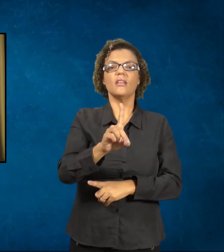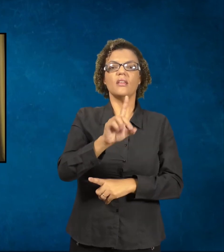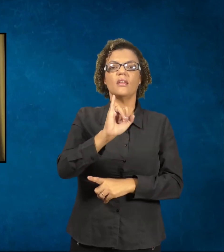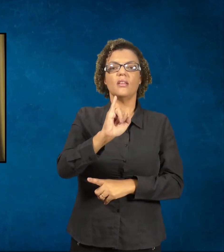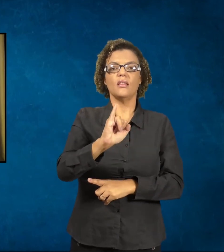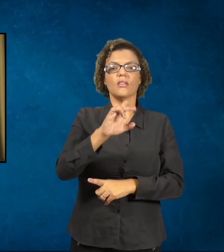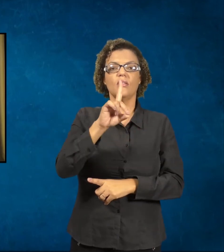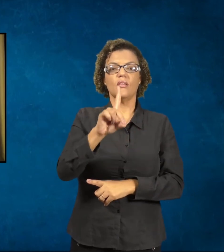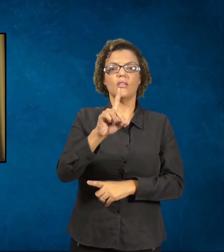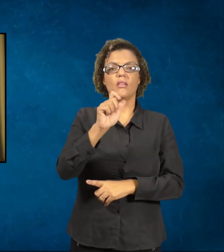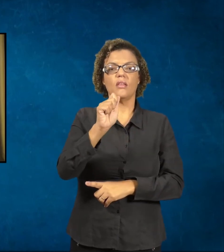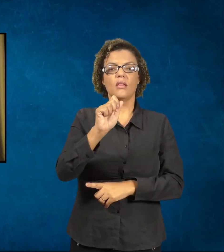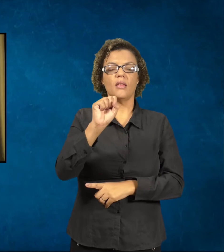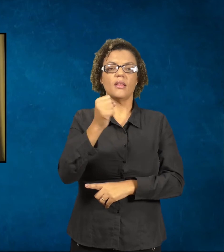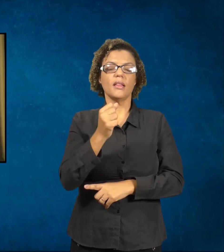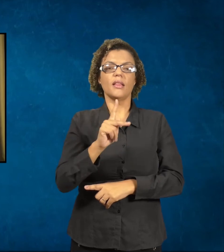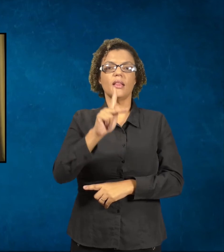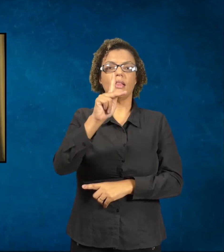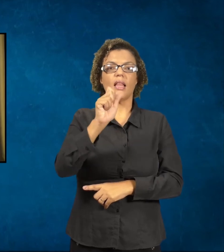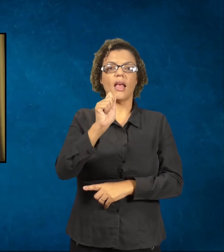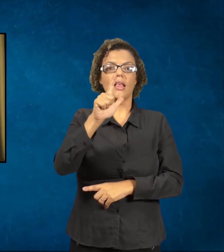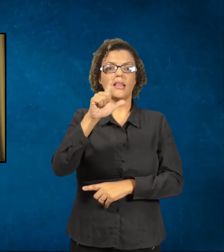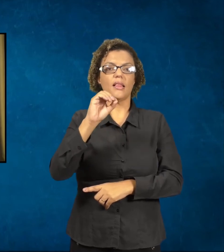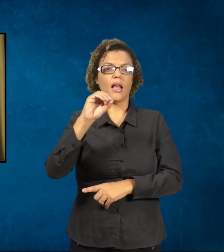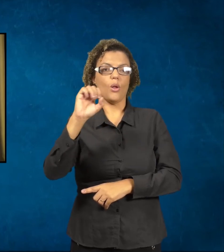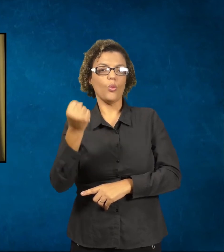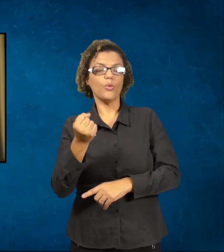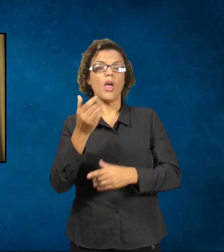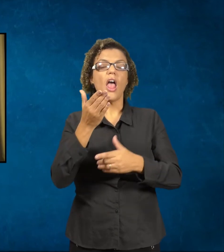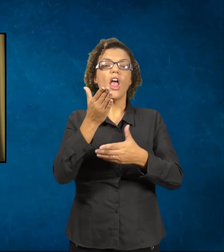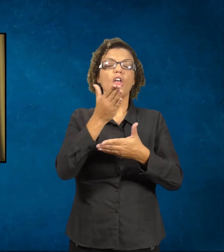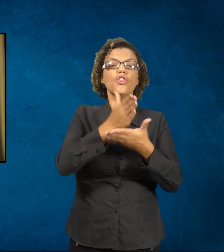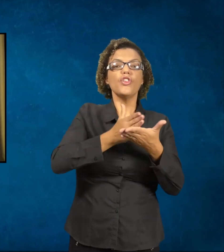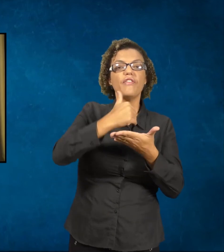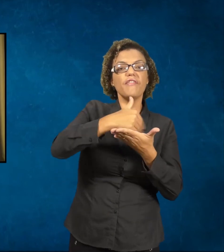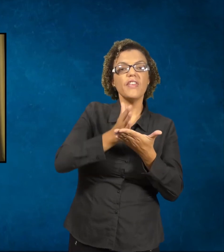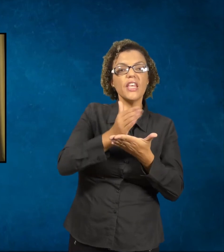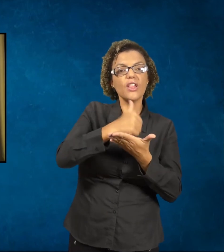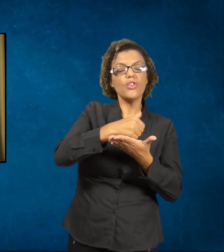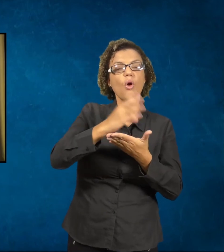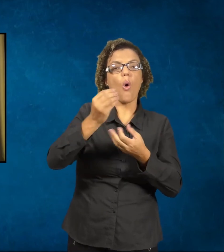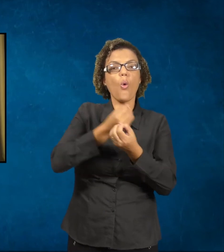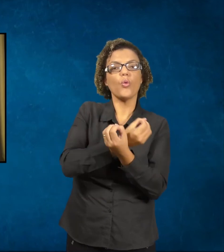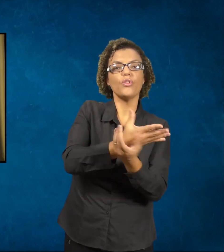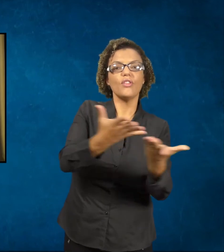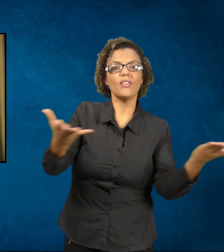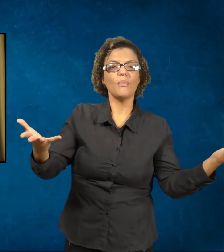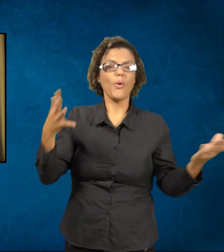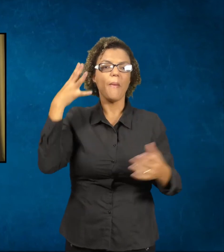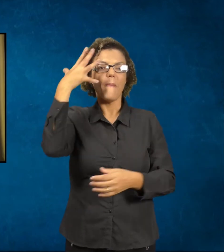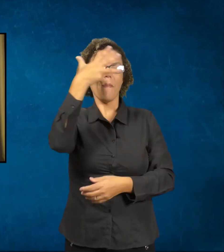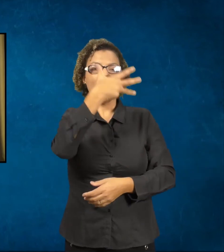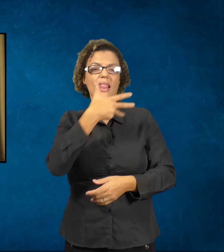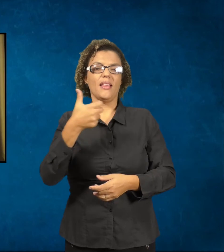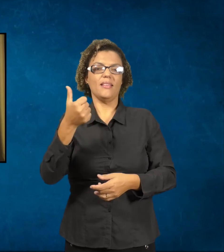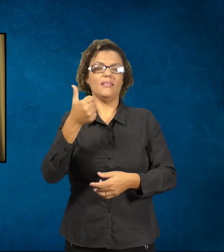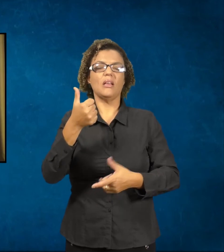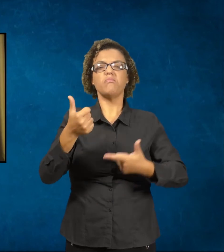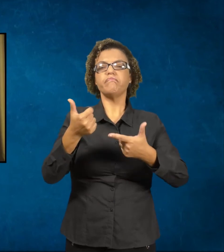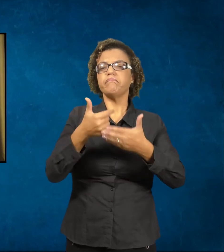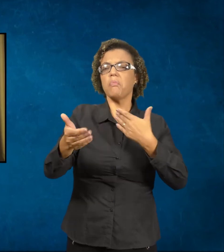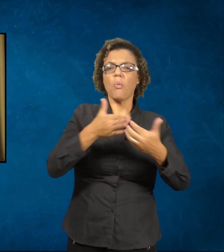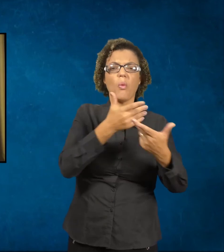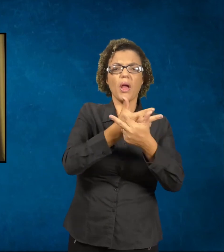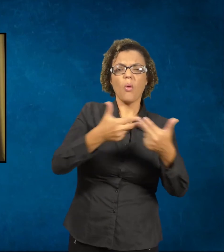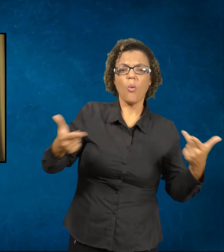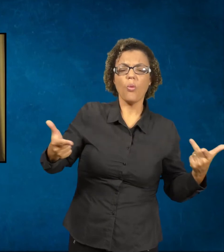isso? Aquele que divide ou distribui beleza. Através de qualquer coisa que seja a matéria que